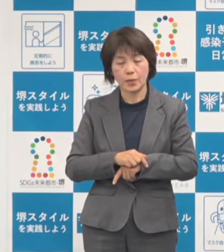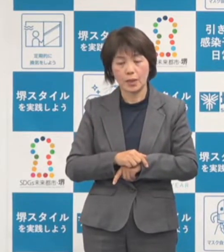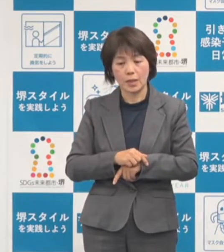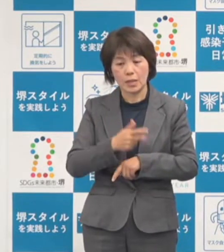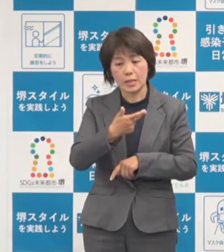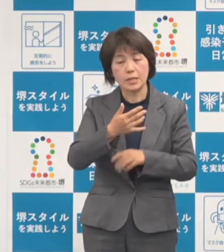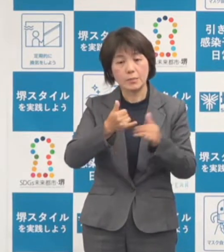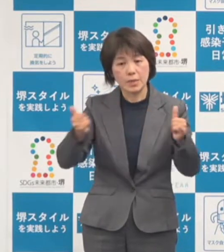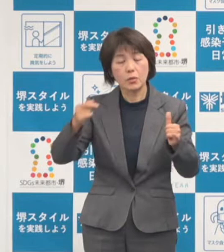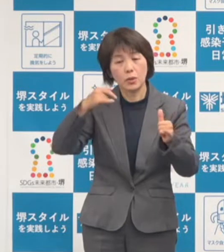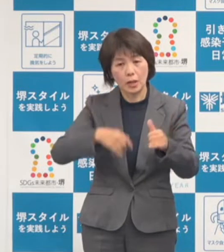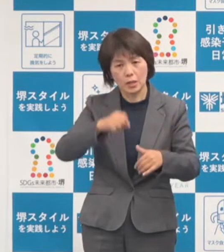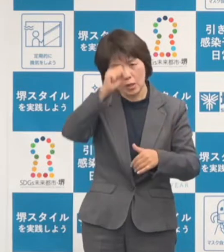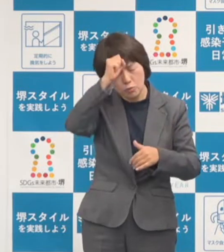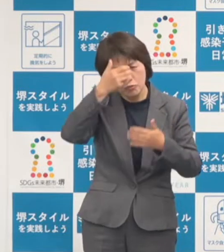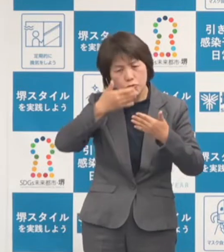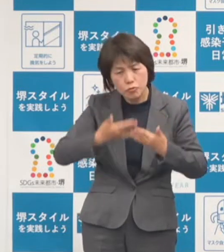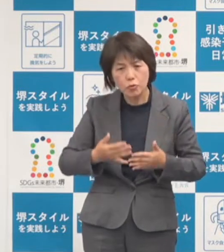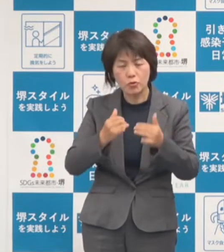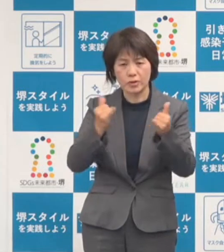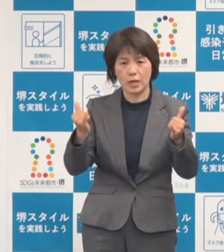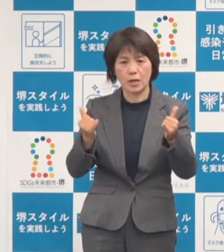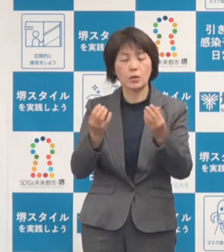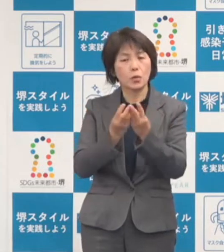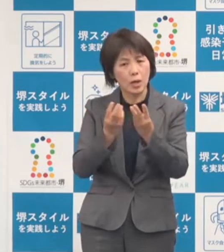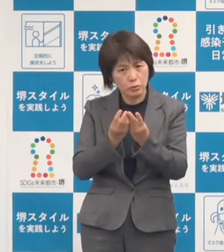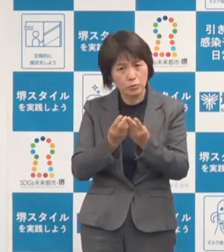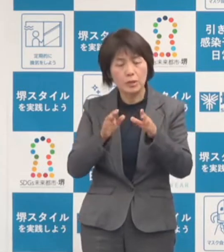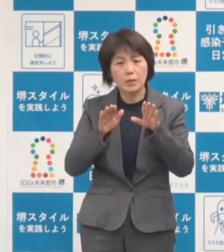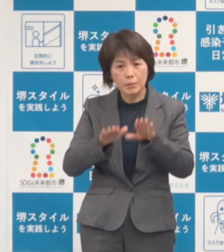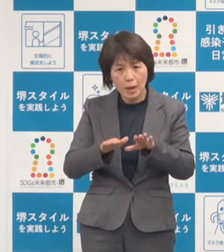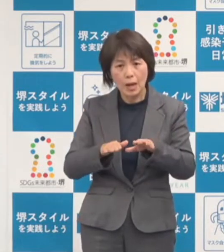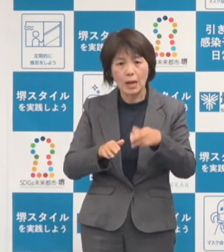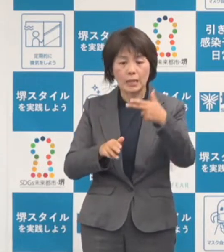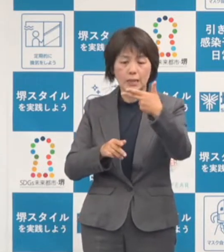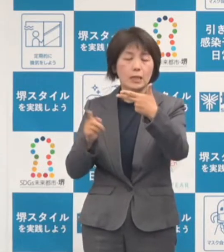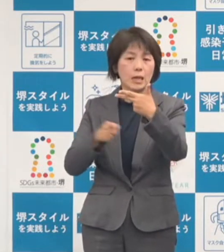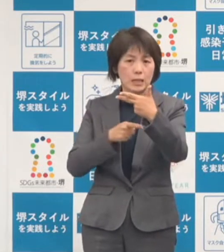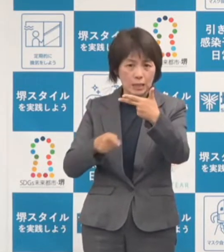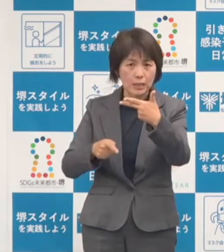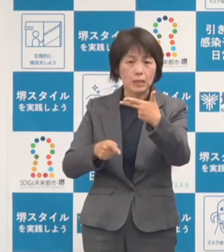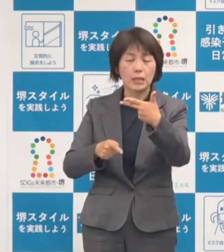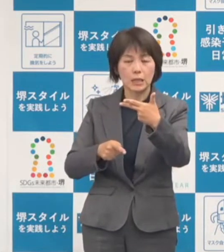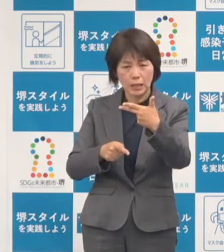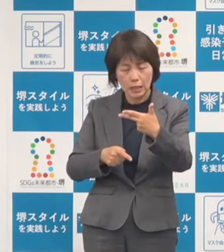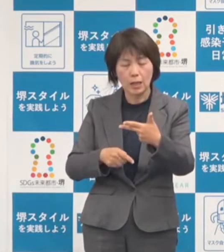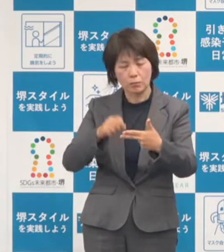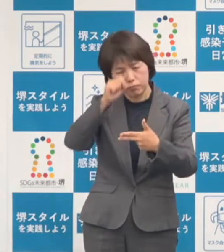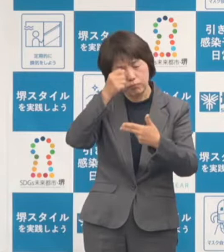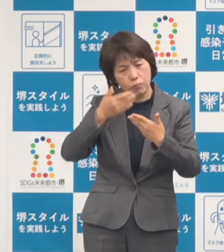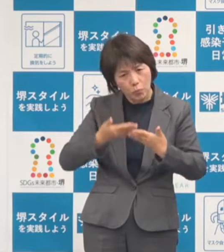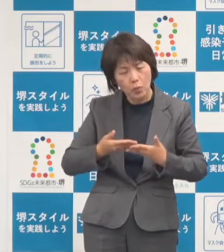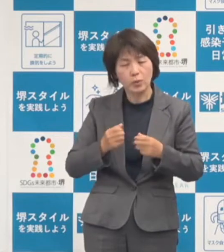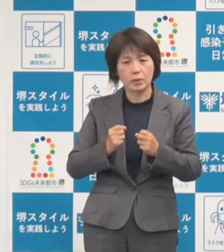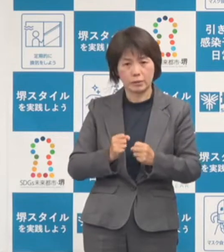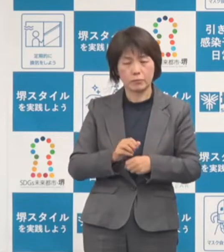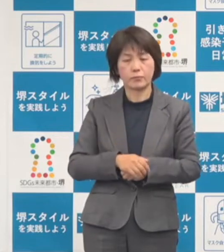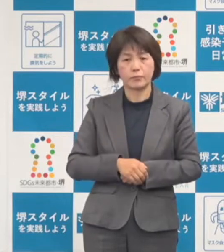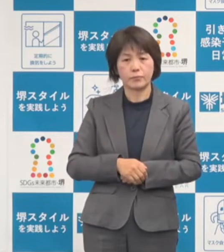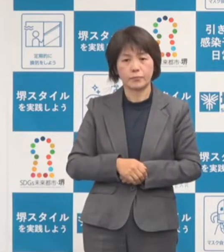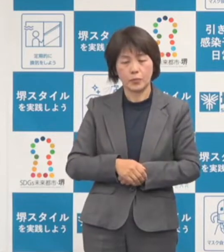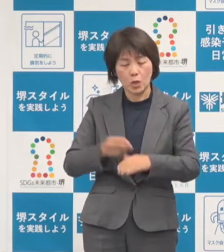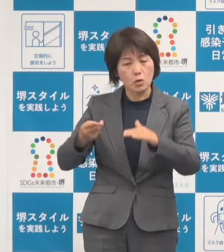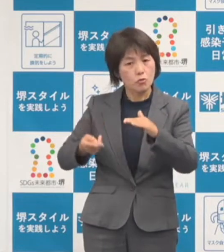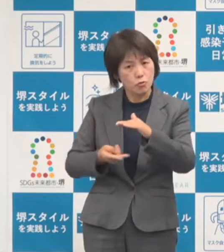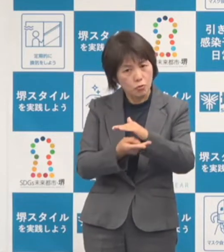市民の方の重症者数の推移です。昨日現在で7人の方が重症となっておられます。そして、